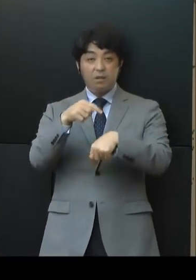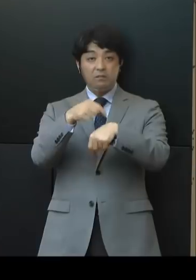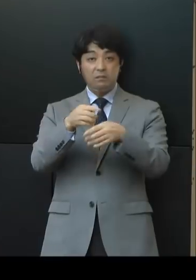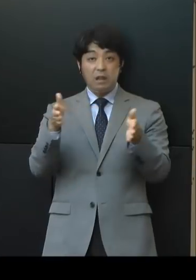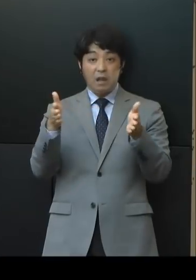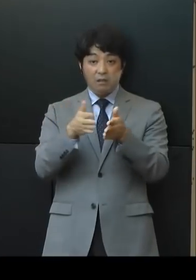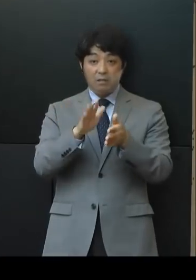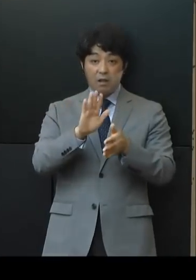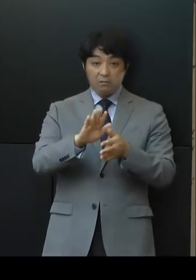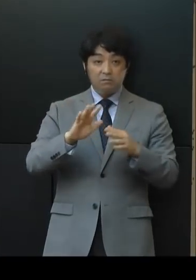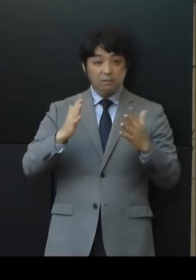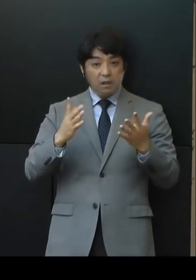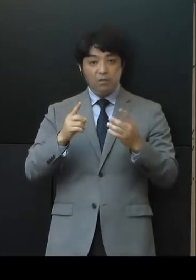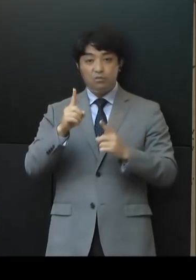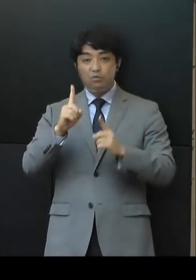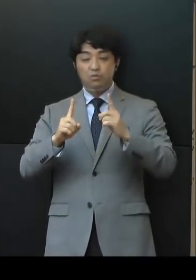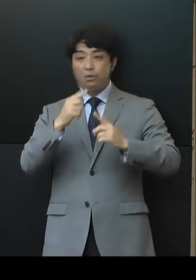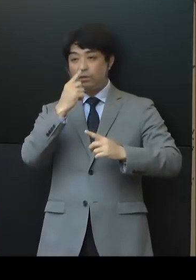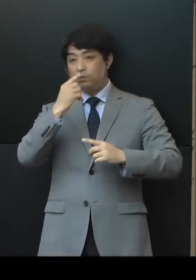どうかというこれについては